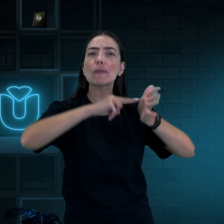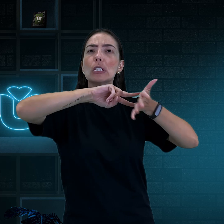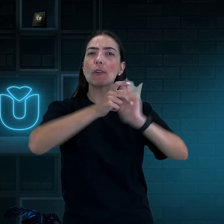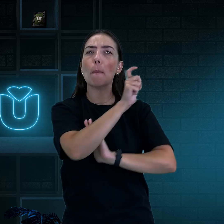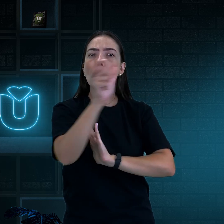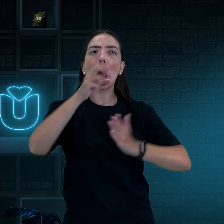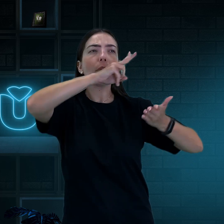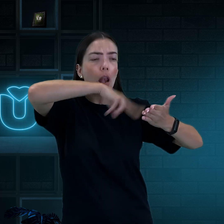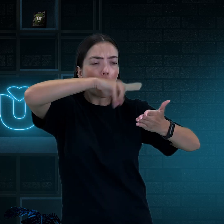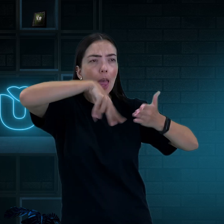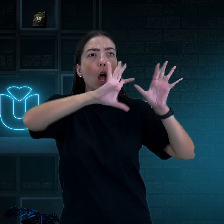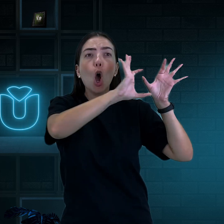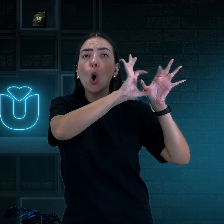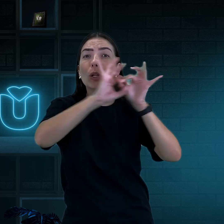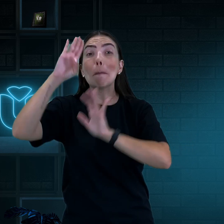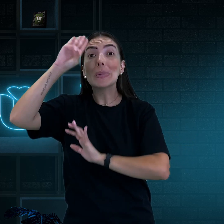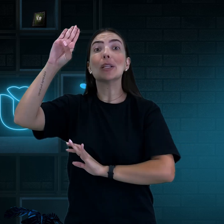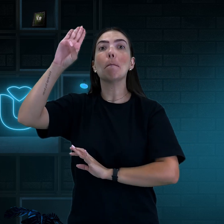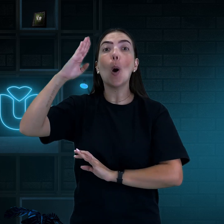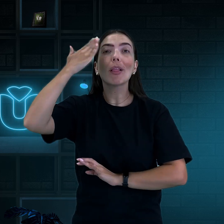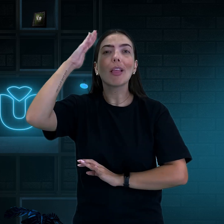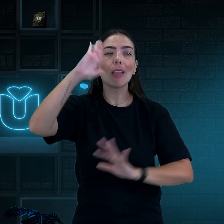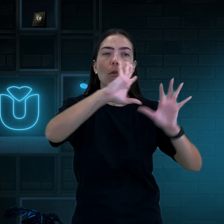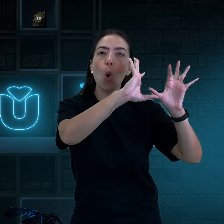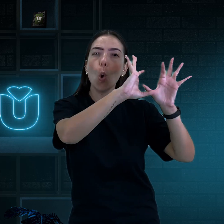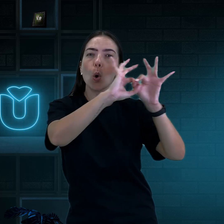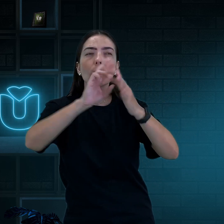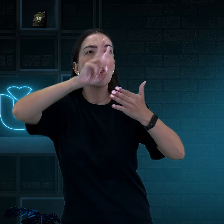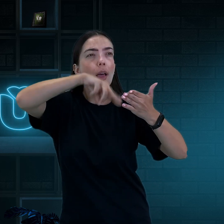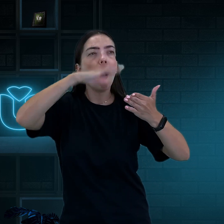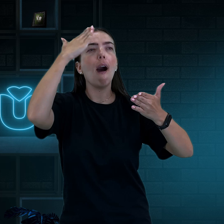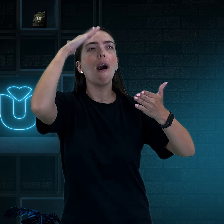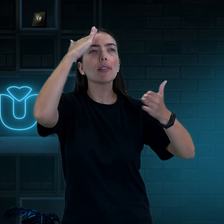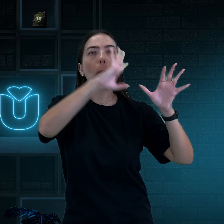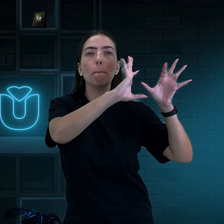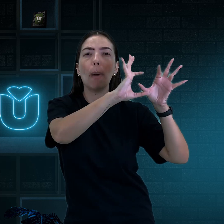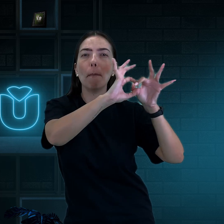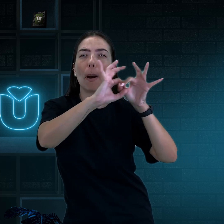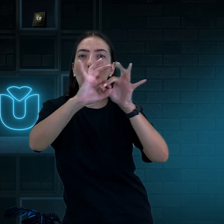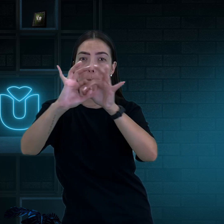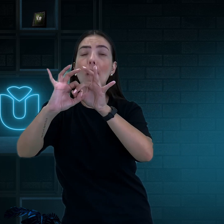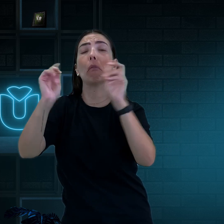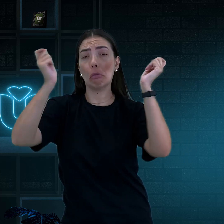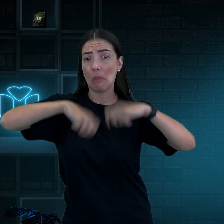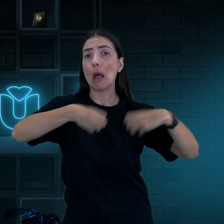e mostrar o significado das palavras para que o surdo entenda o contexto claramente do que ele está